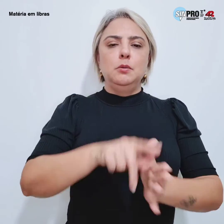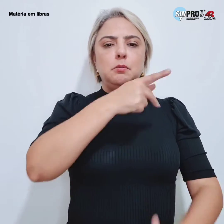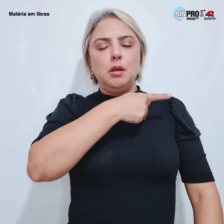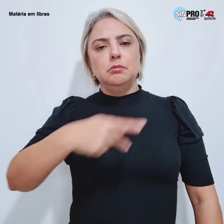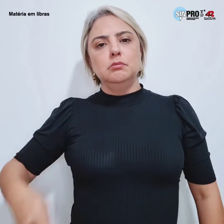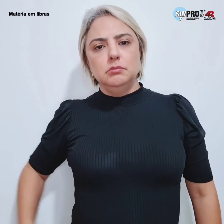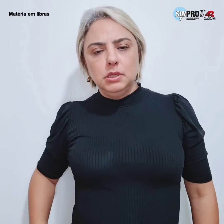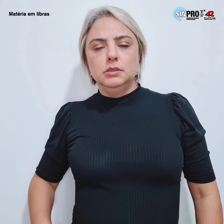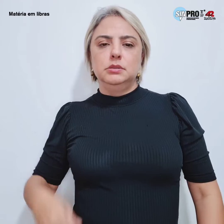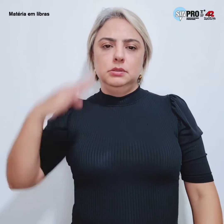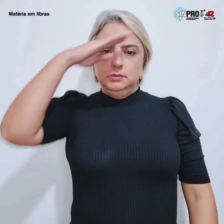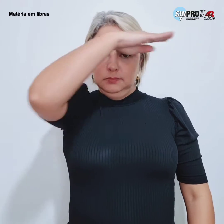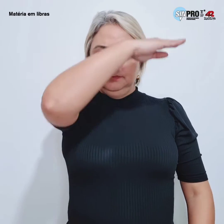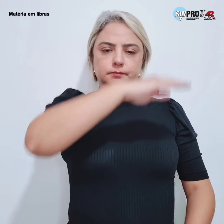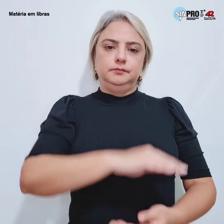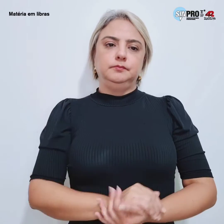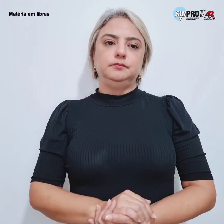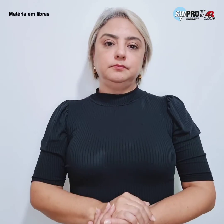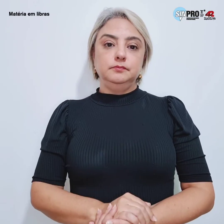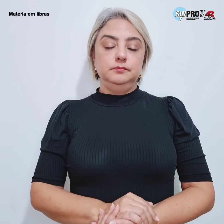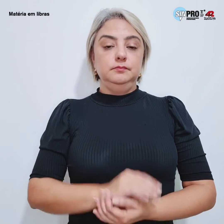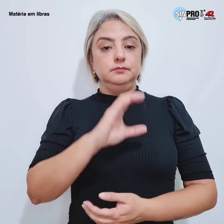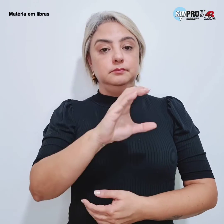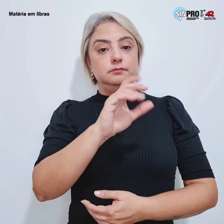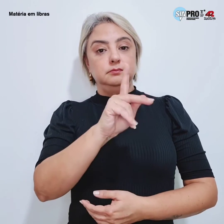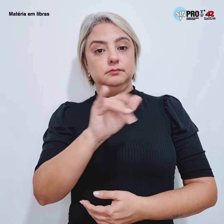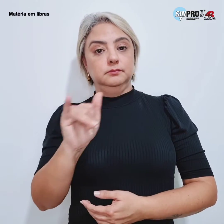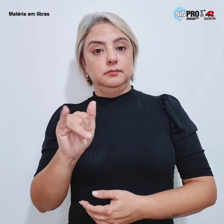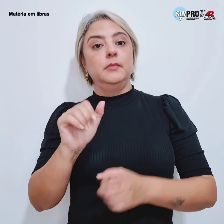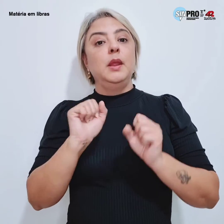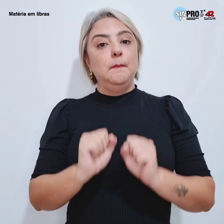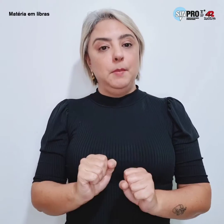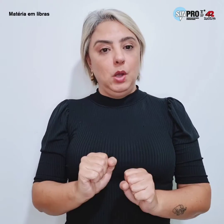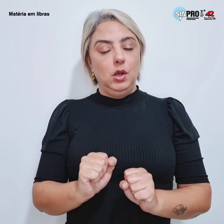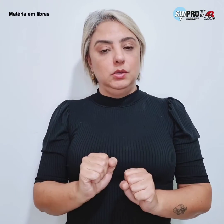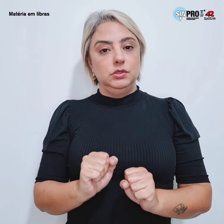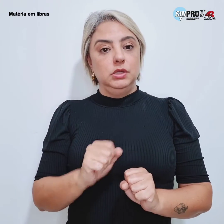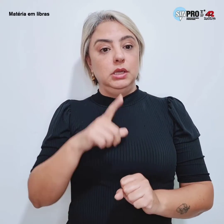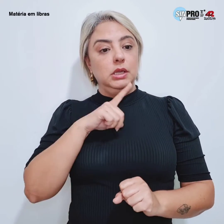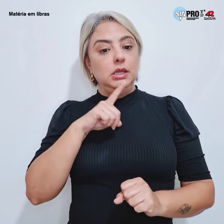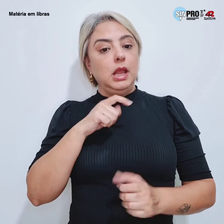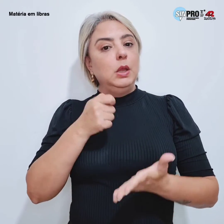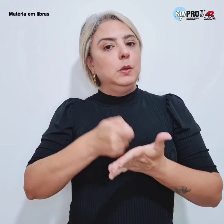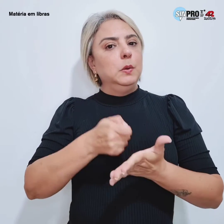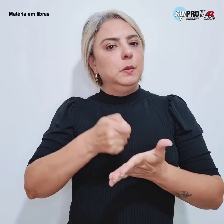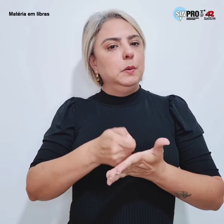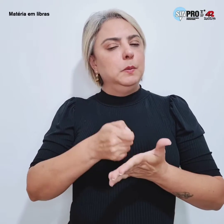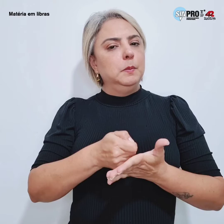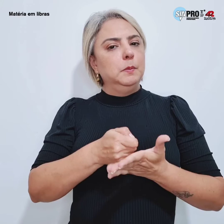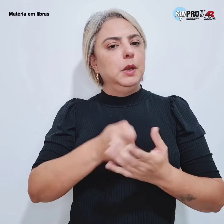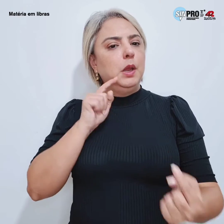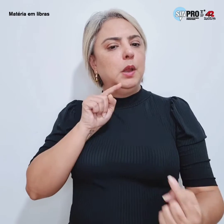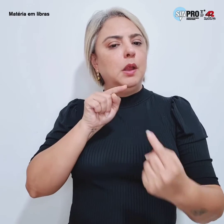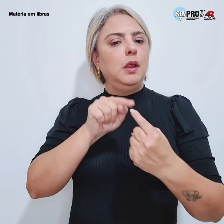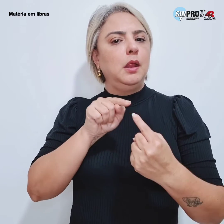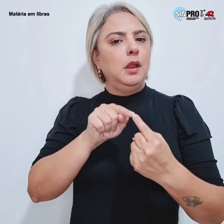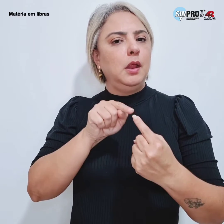da República. A CPI pode e deve até cumprir o papel de fritar o